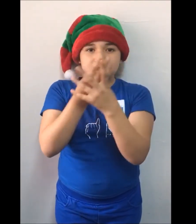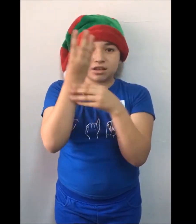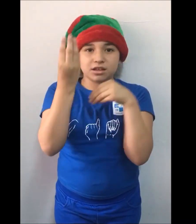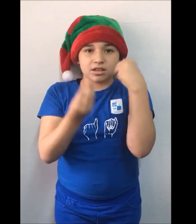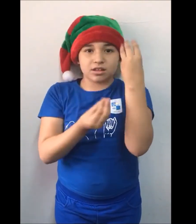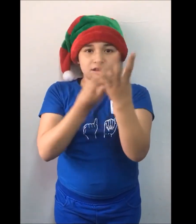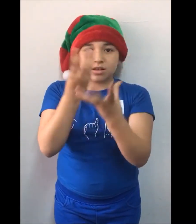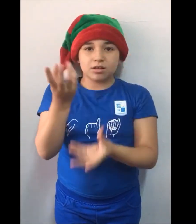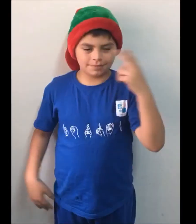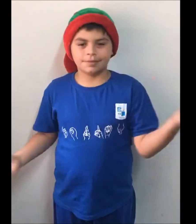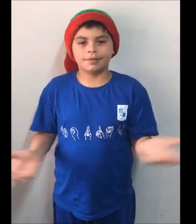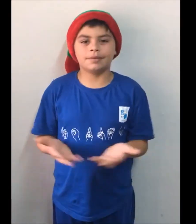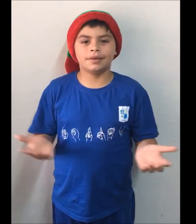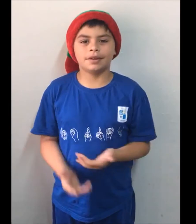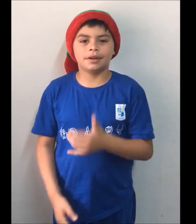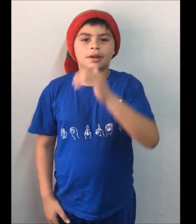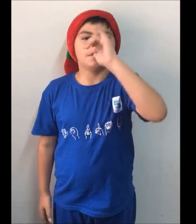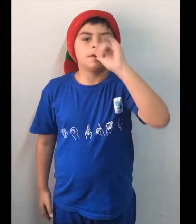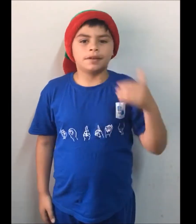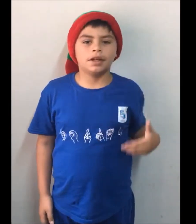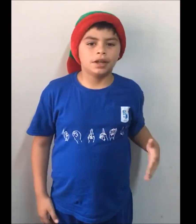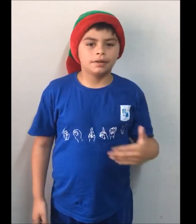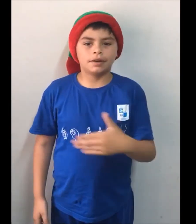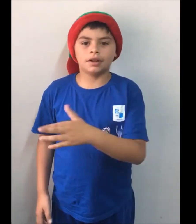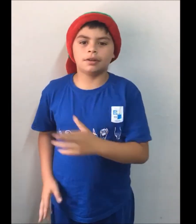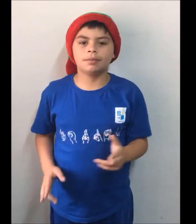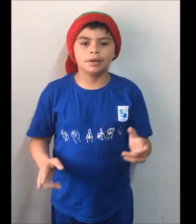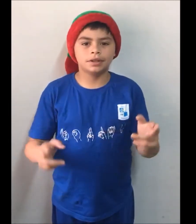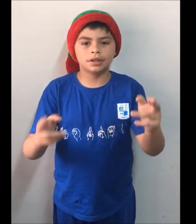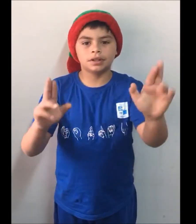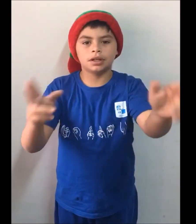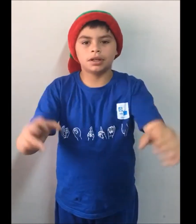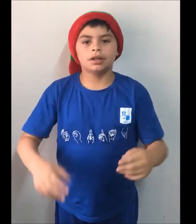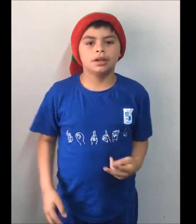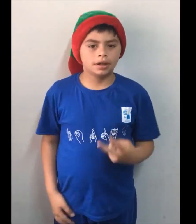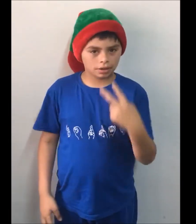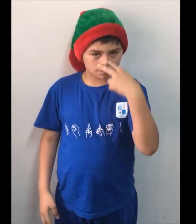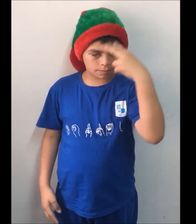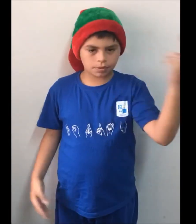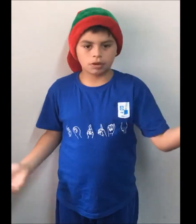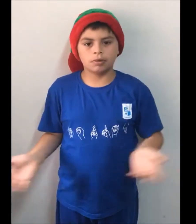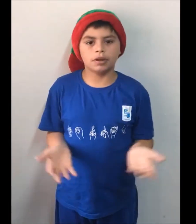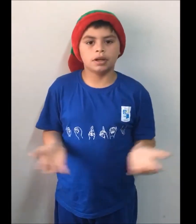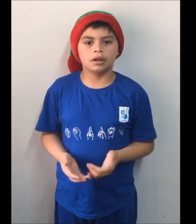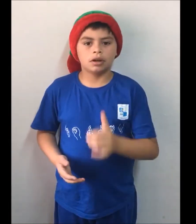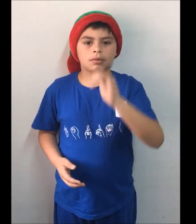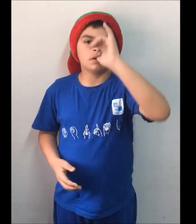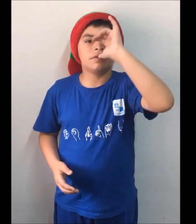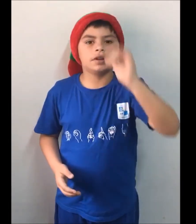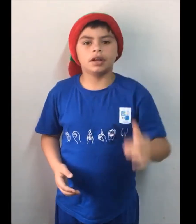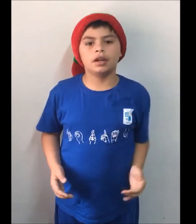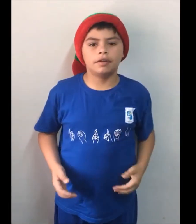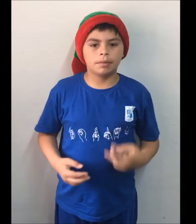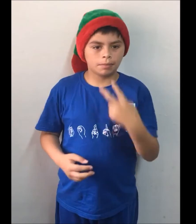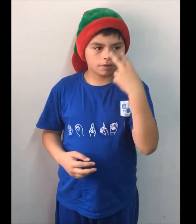Pero mira como deben los peces en el río Pero mira como deben por ver al Dios